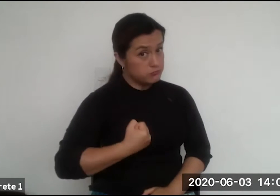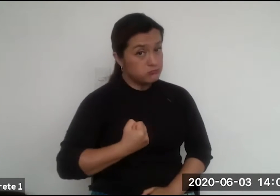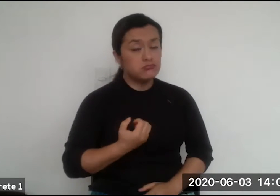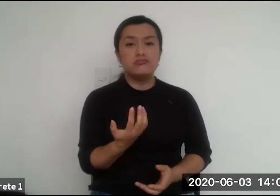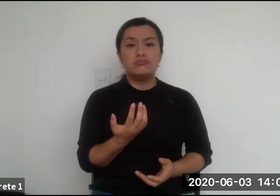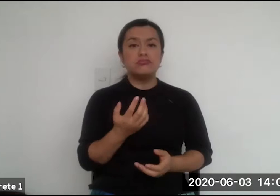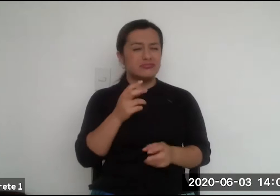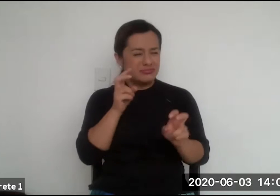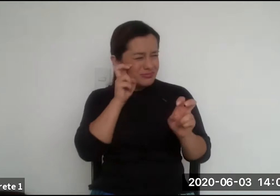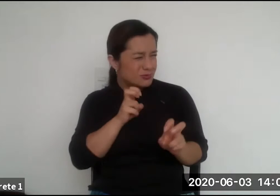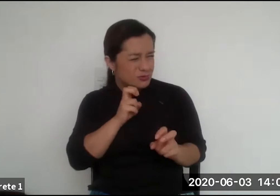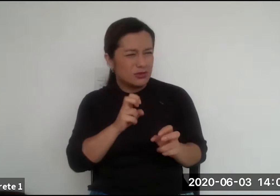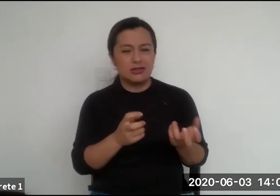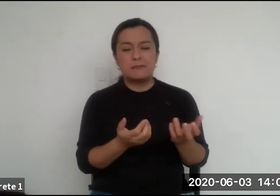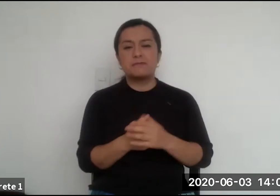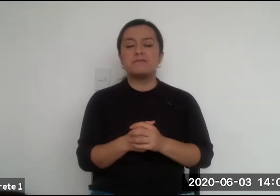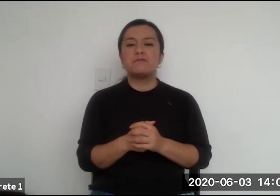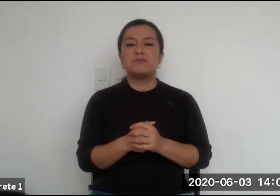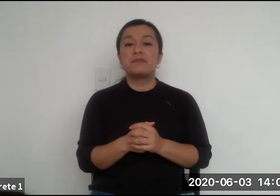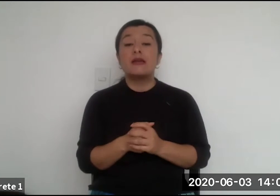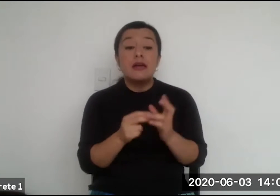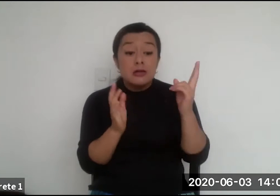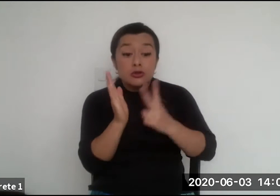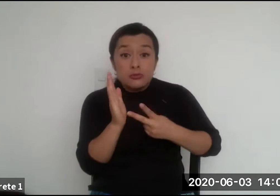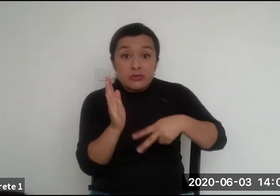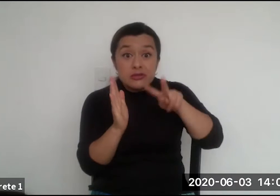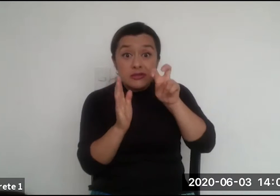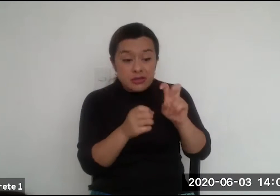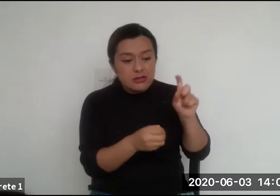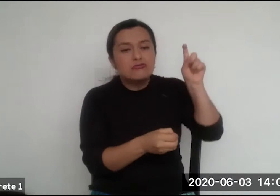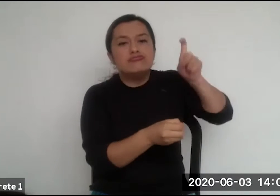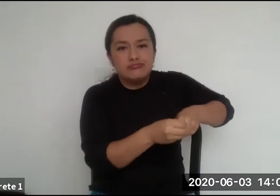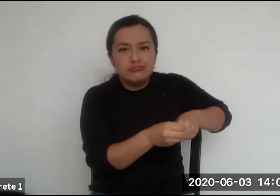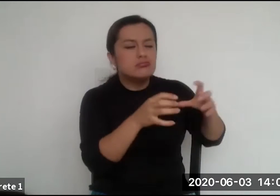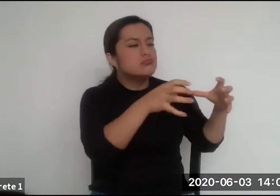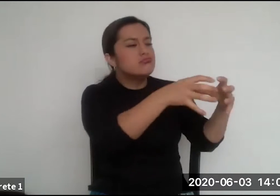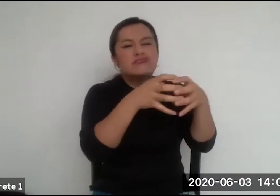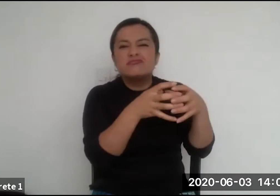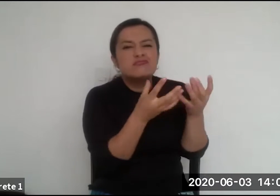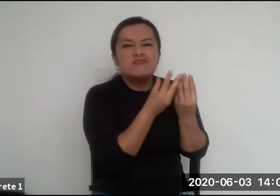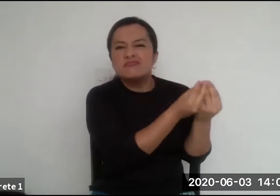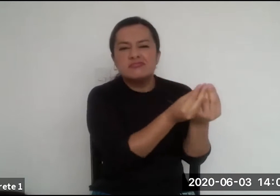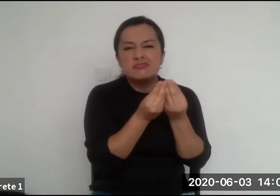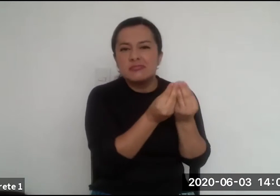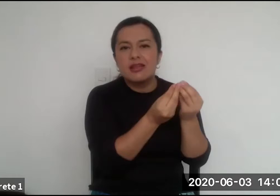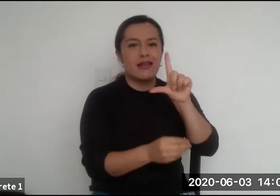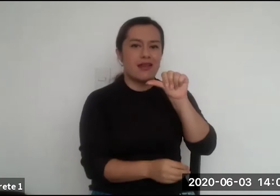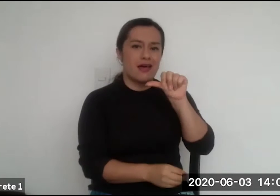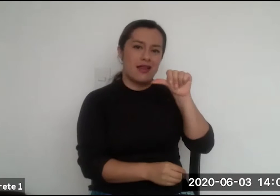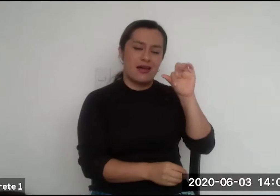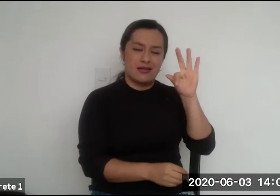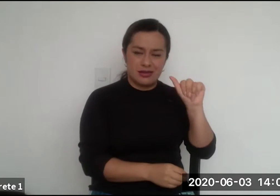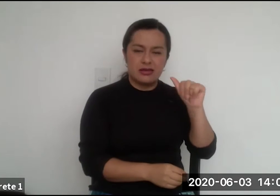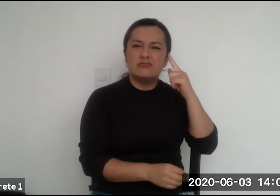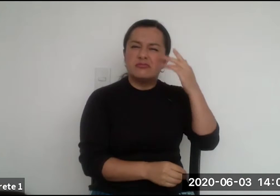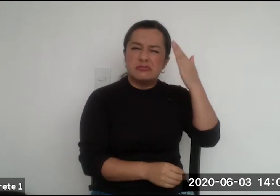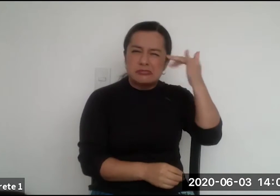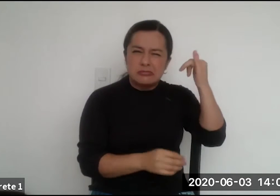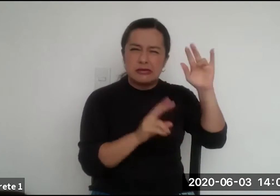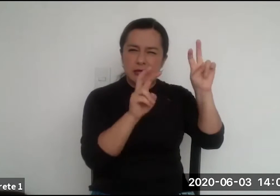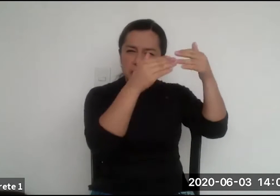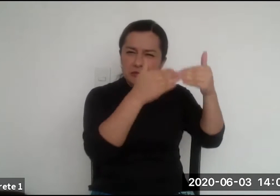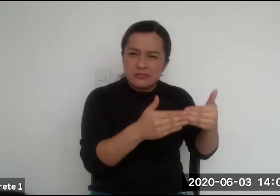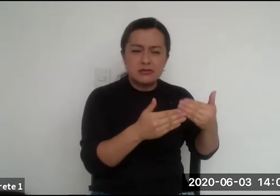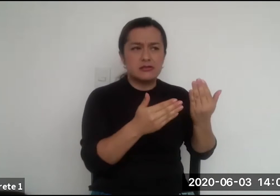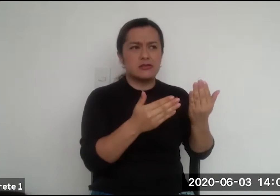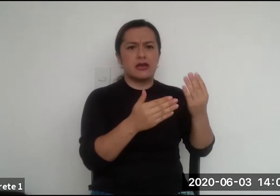Desde el 2017 forma parte del colectivo La Lata, colectivo que genera acciones sobre discapacidad tanto en espacios académicos como públicos.